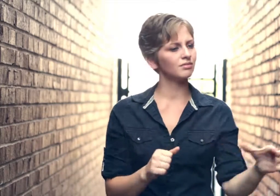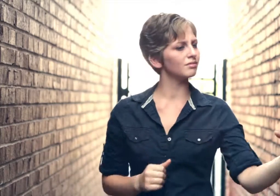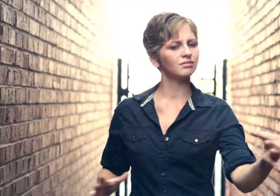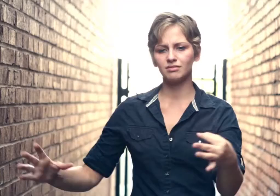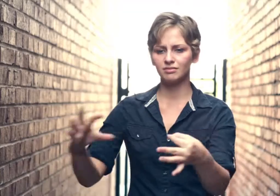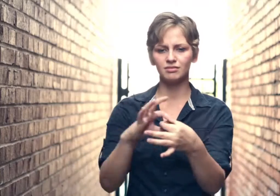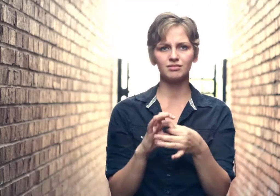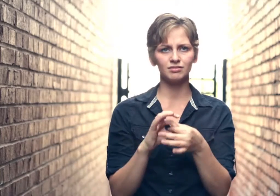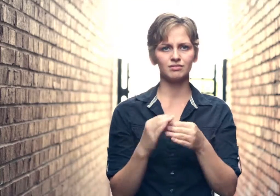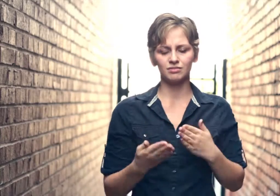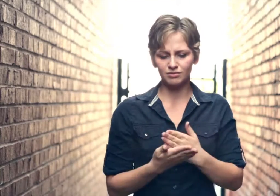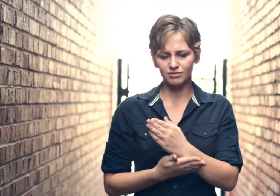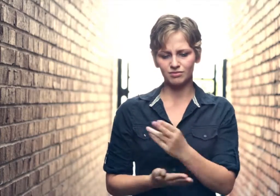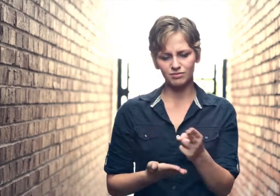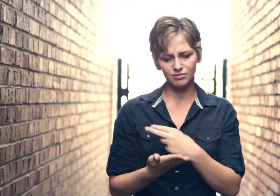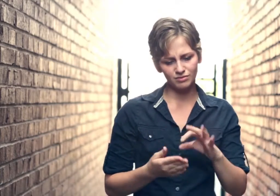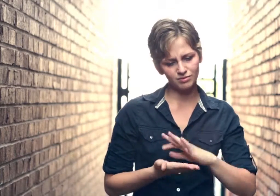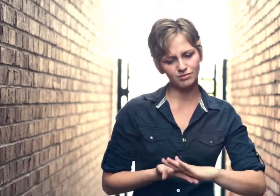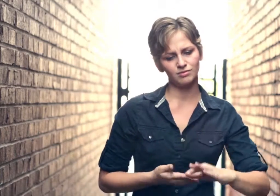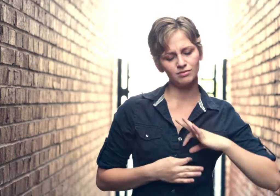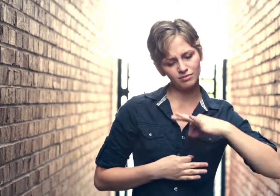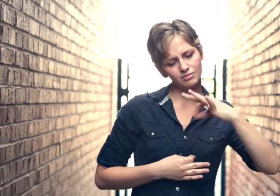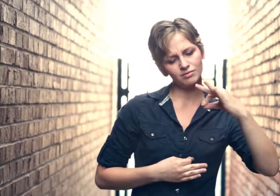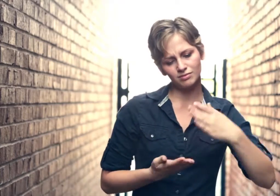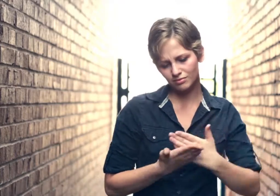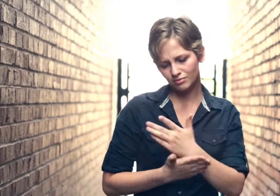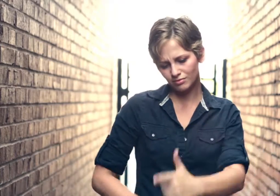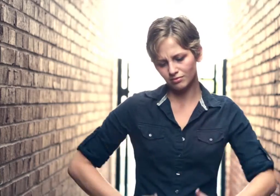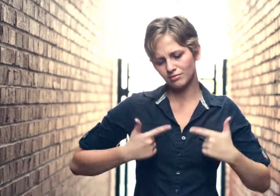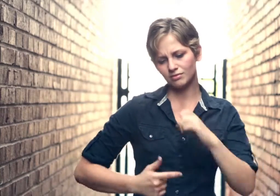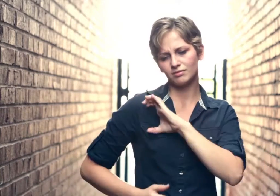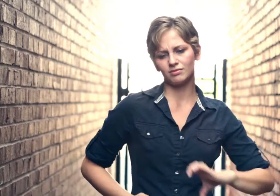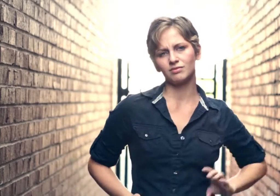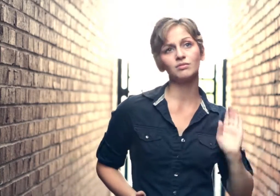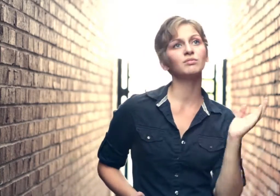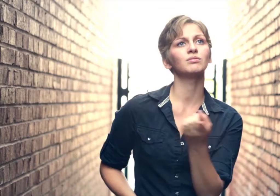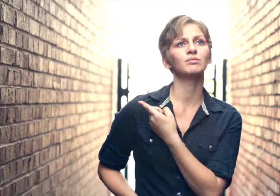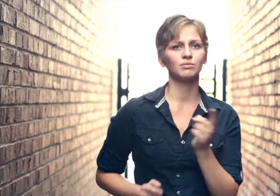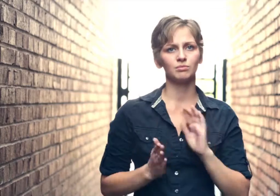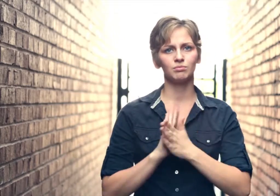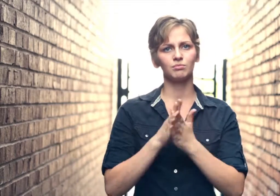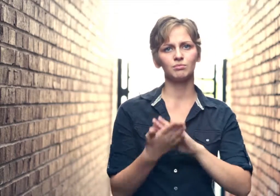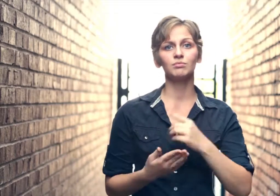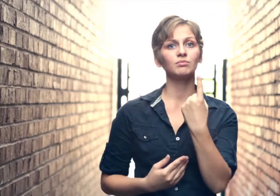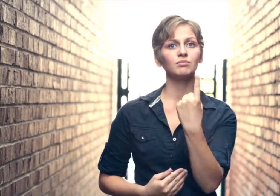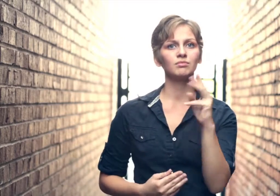y perdura. Nos dibuja juntos a través del Espíritu Santo. A través del cuerpo de Cristo llegamos a